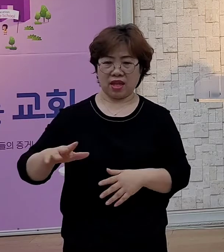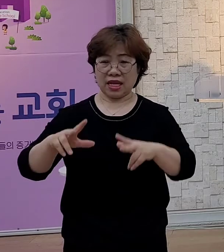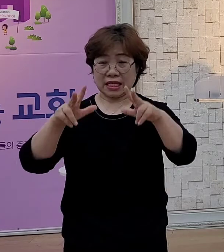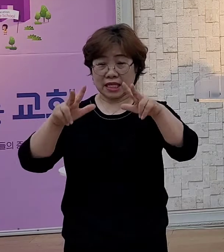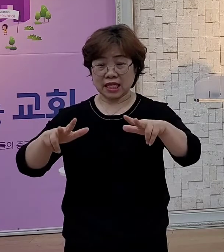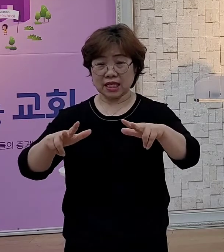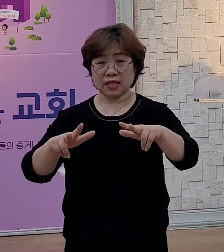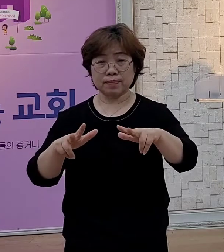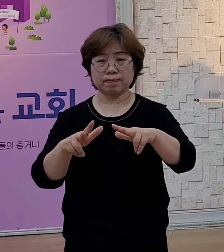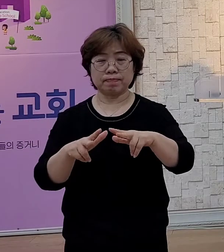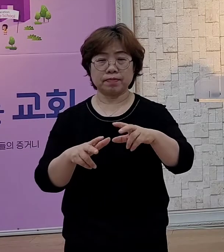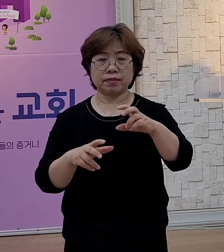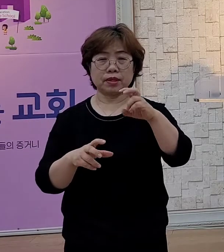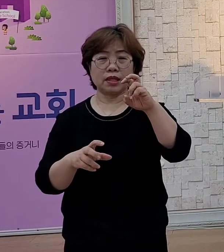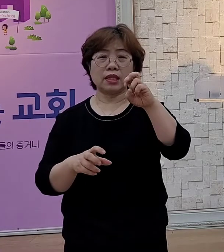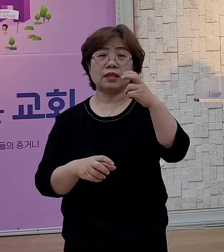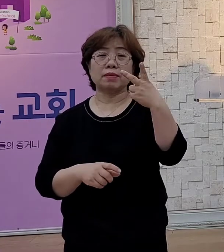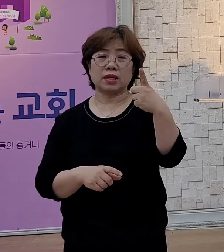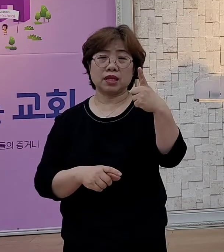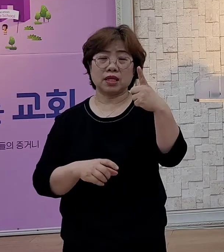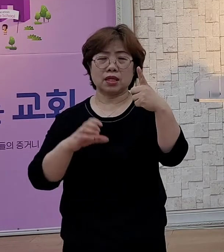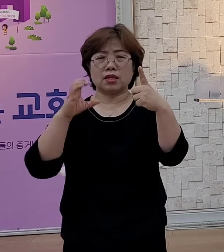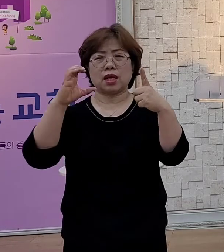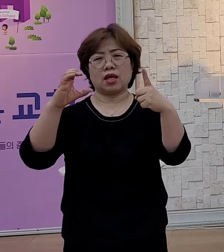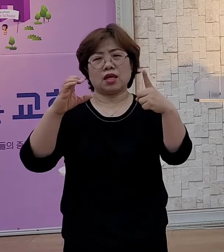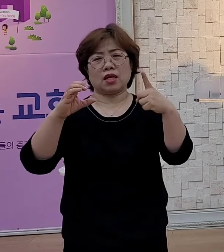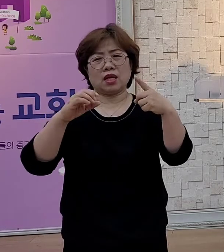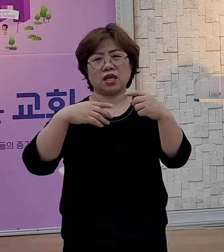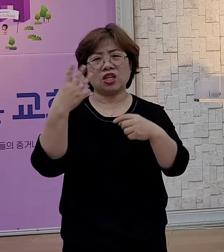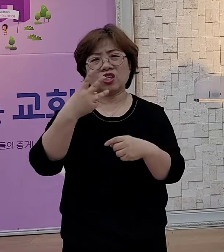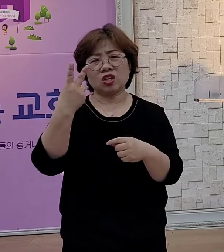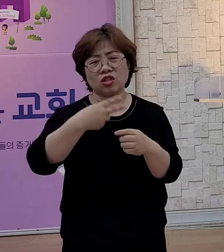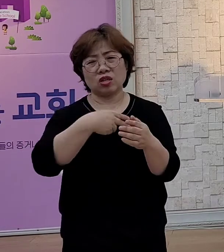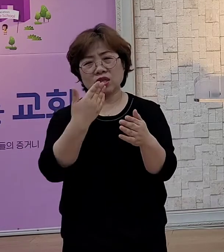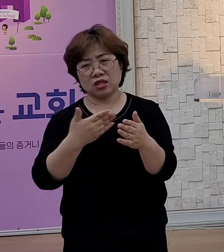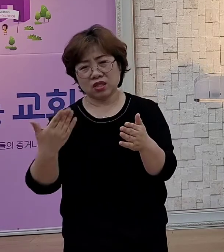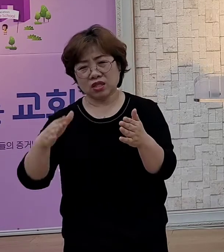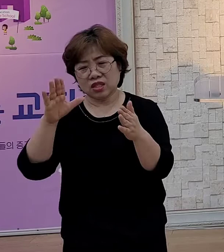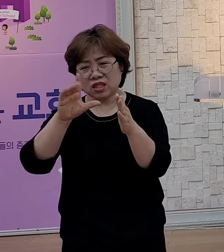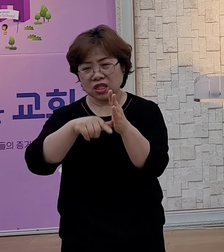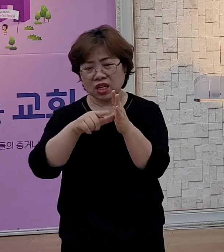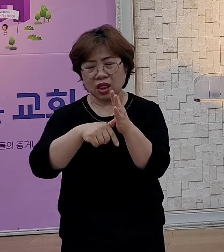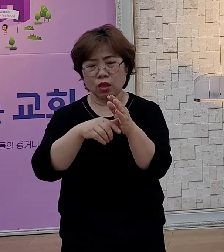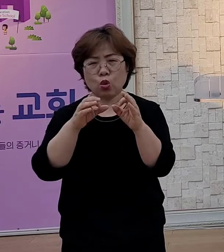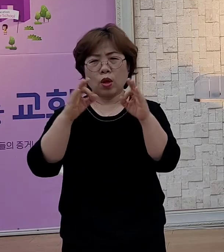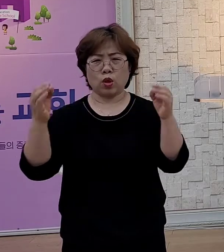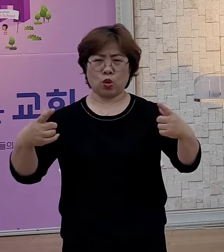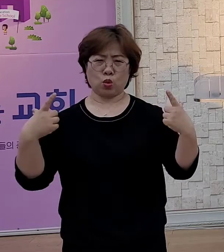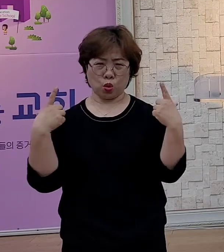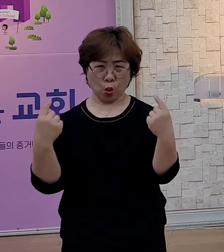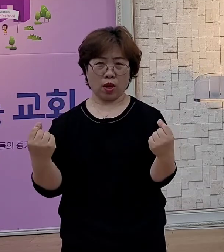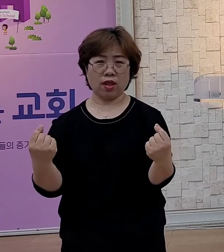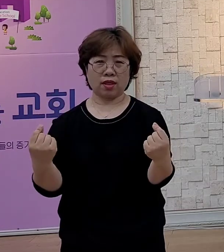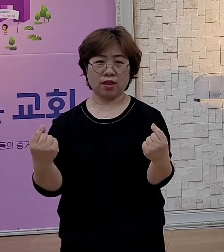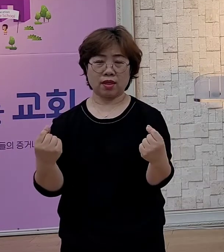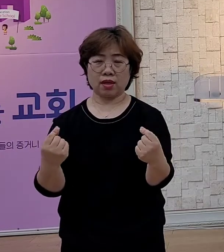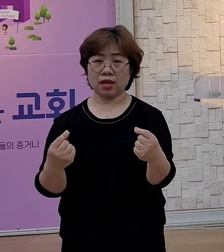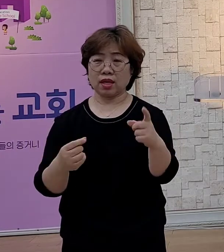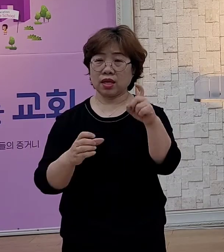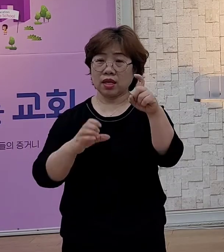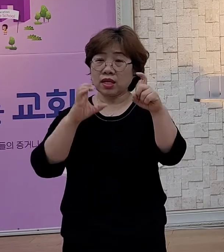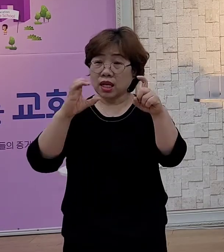이 21세기 딱 2000년이 지났어요. 1세기의 그 그리스도인 교회에 했던 이